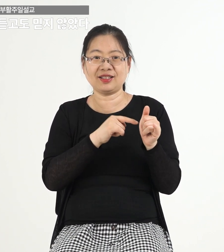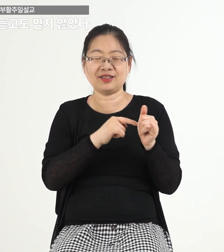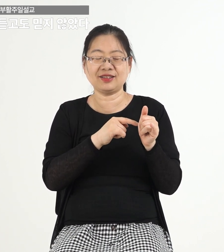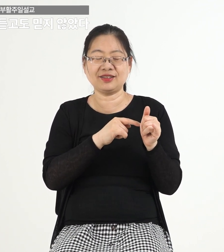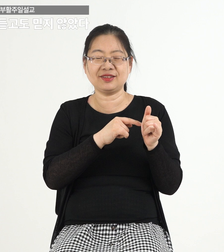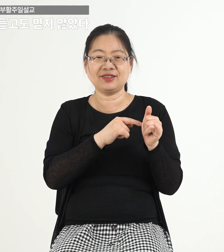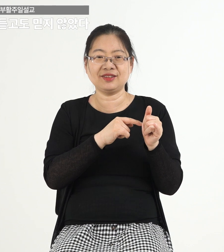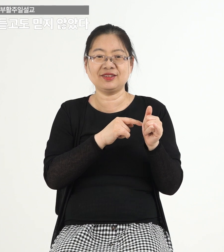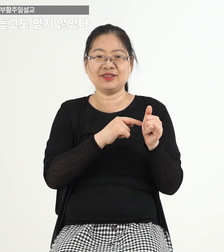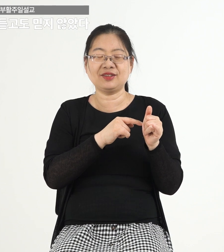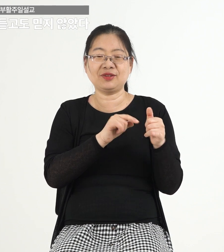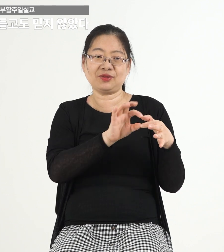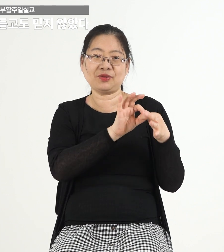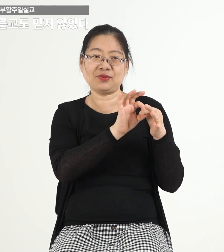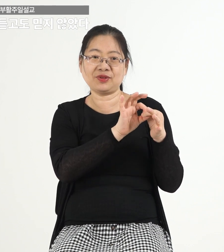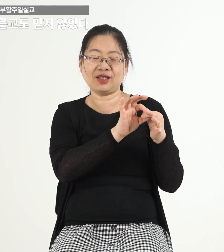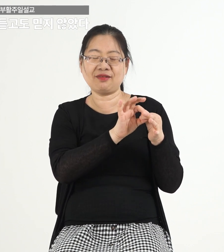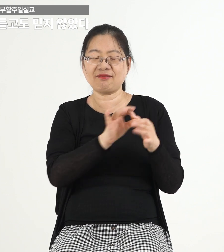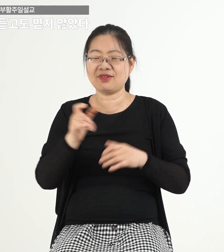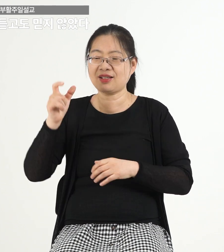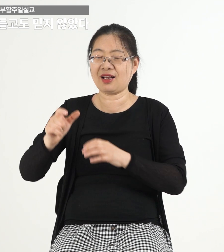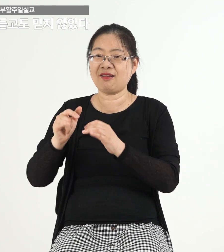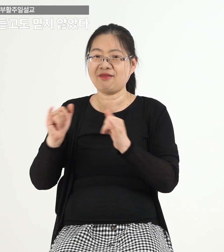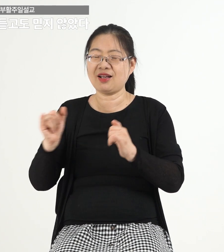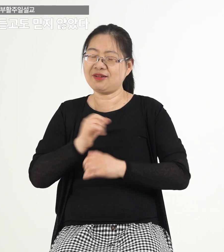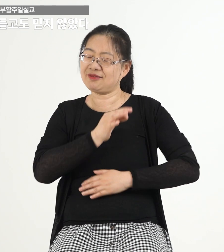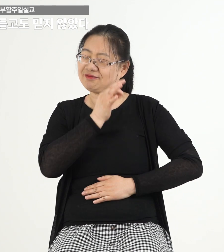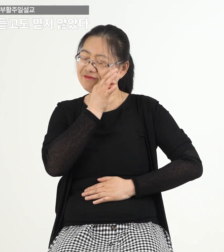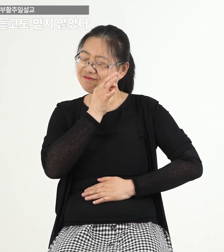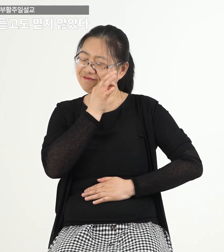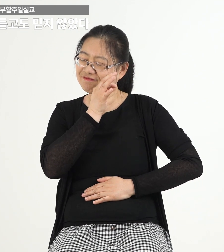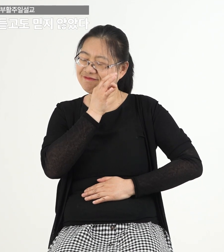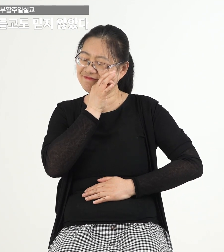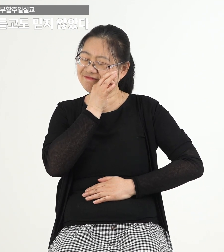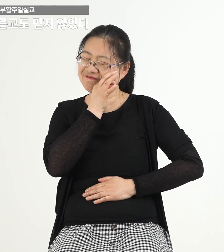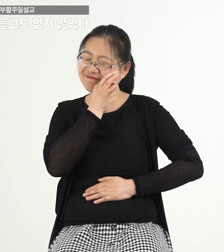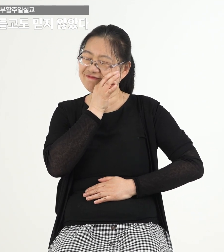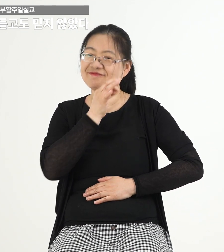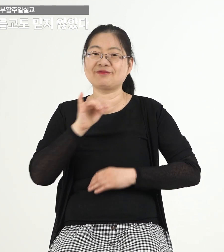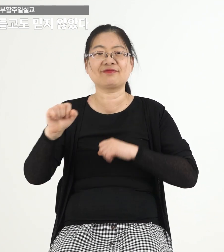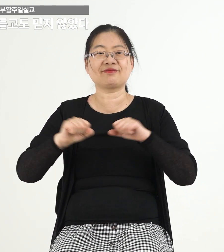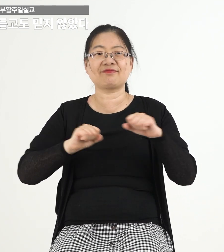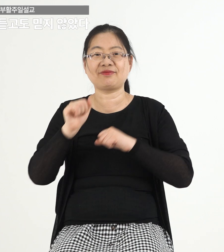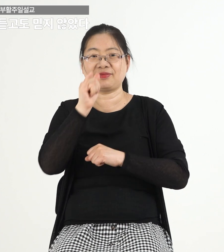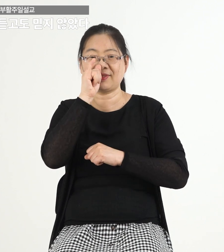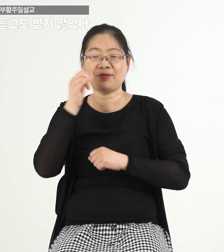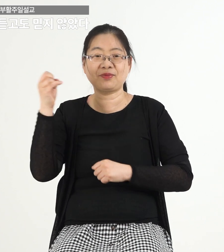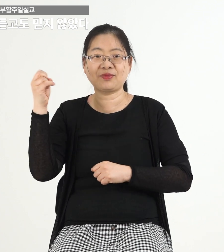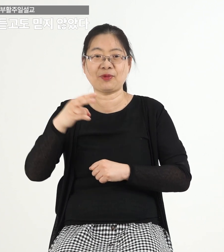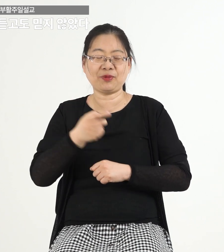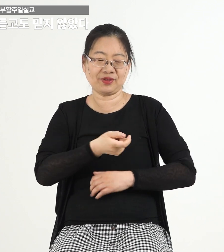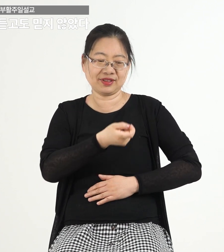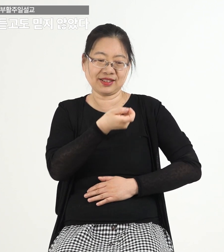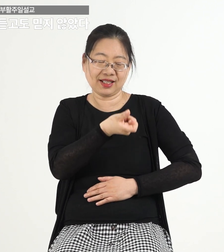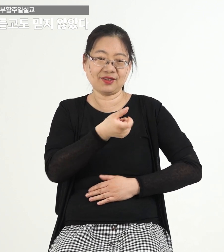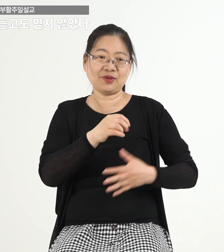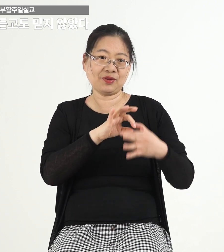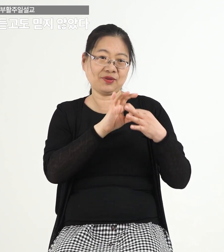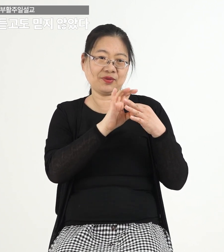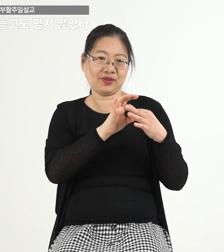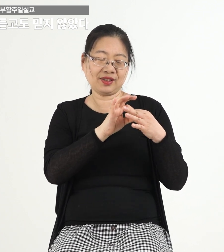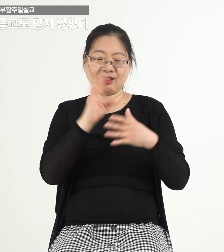들어서 강한 자를 부끄럽게 하시는 역설을 갖고 있어요. 또 작은 것을